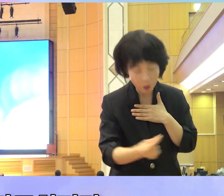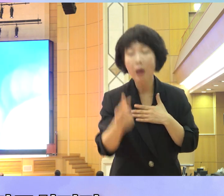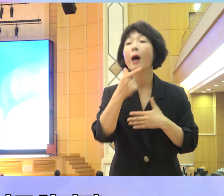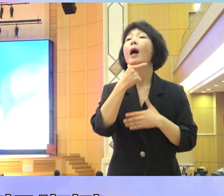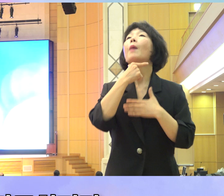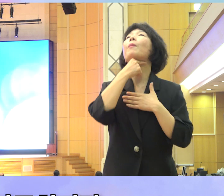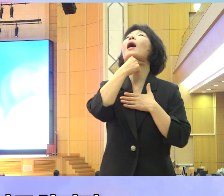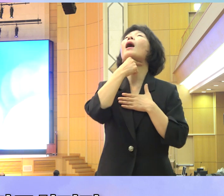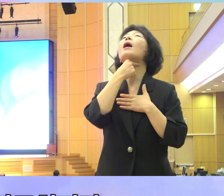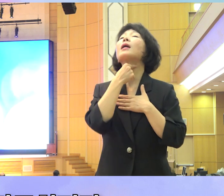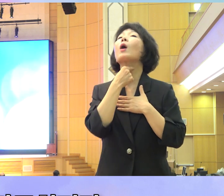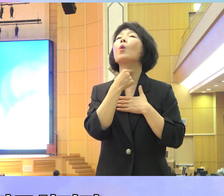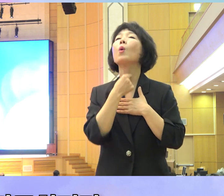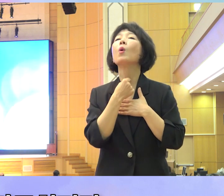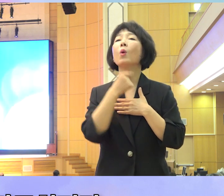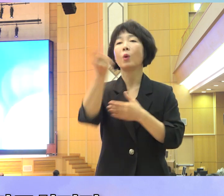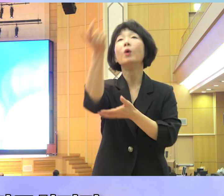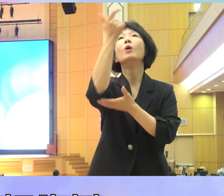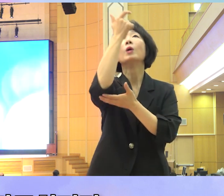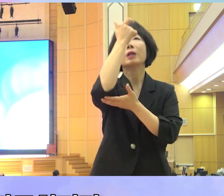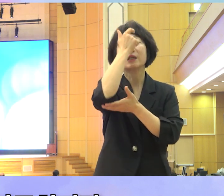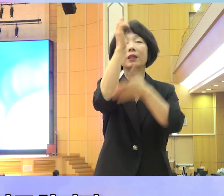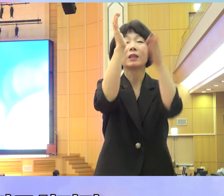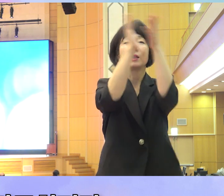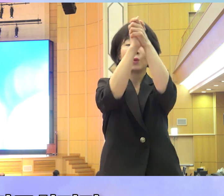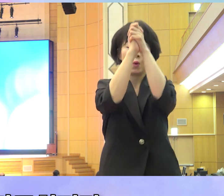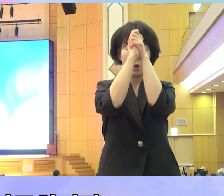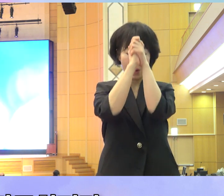원하고 바라고